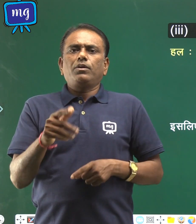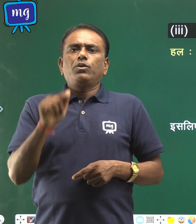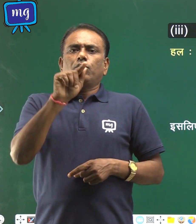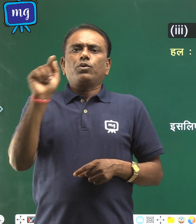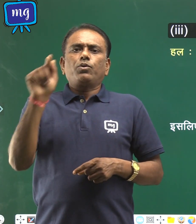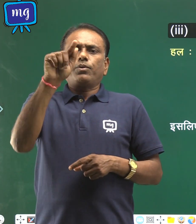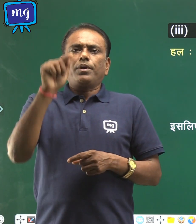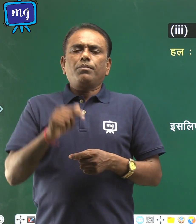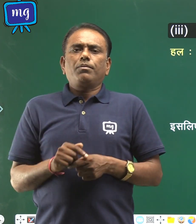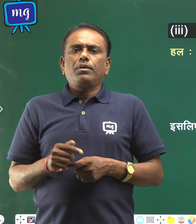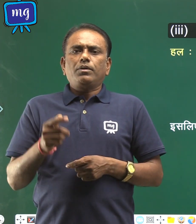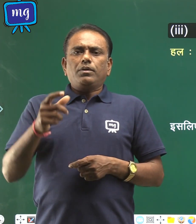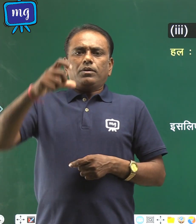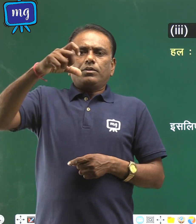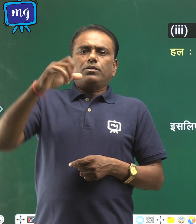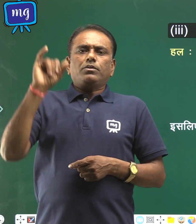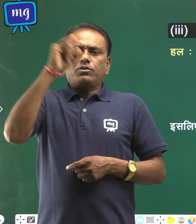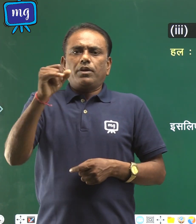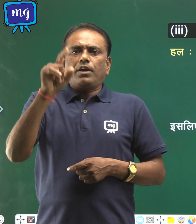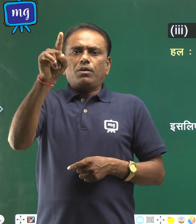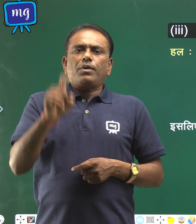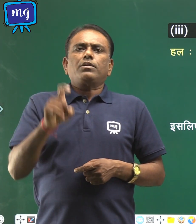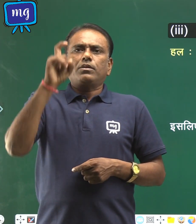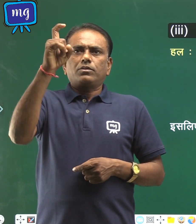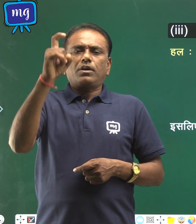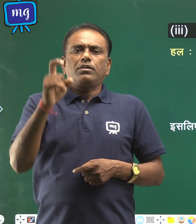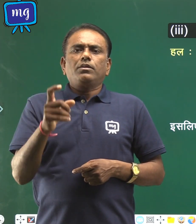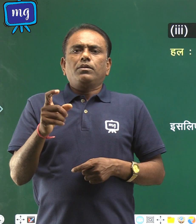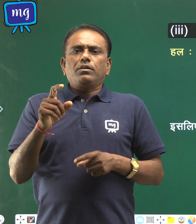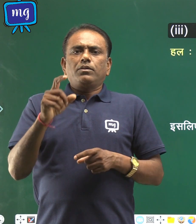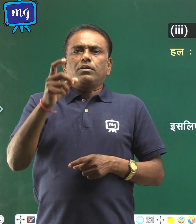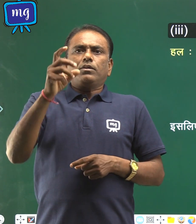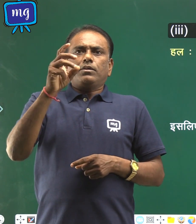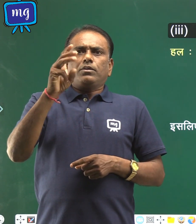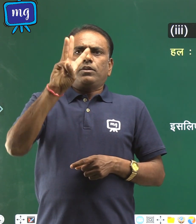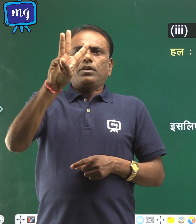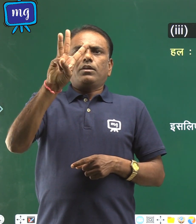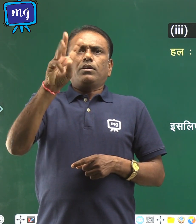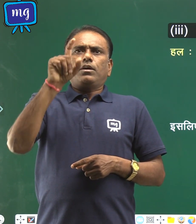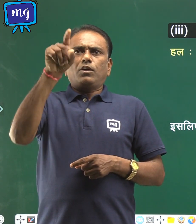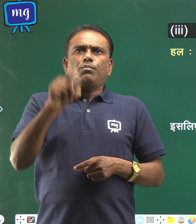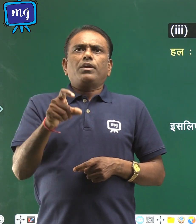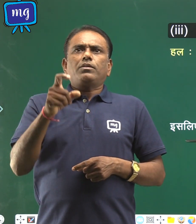क्योंकि 6 अनुपात 7 और 3 अनुपात 4 बराबर नहीं है,